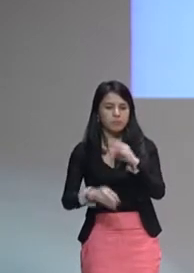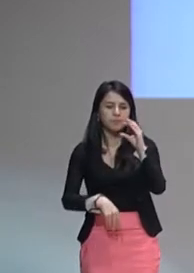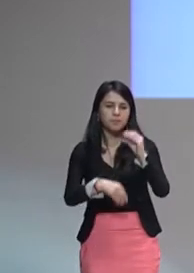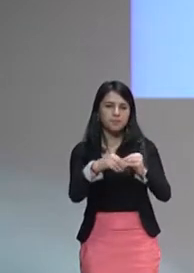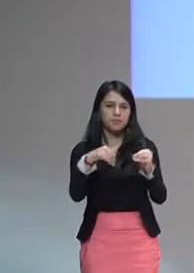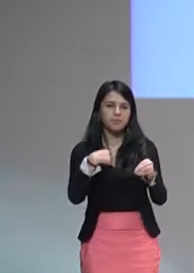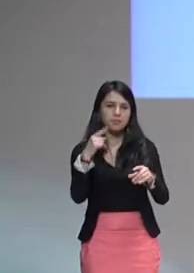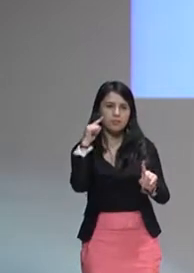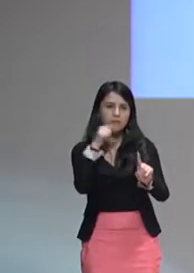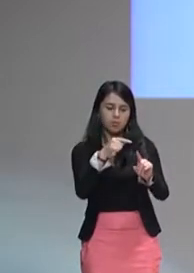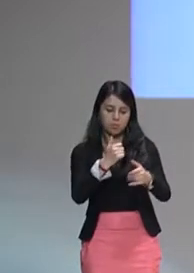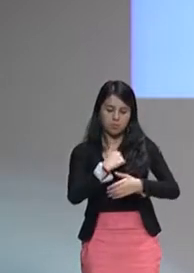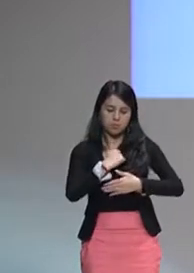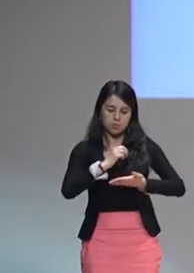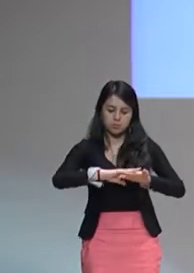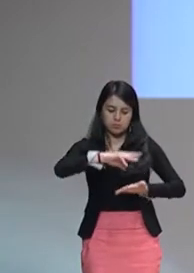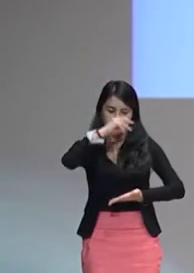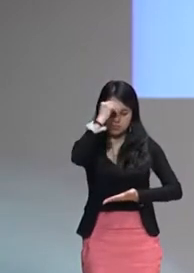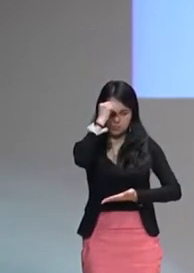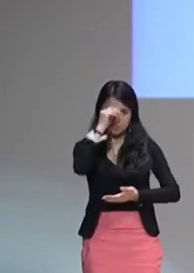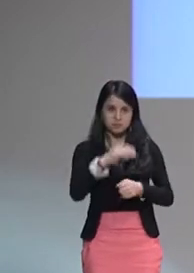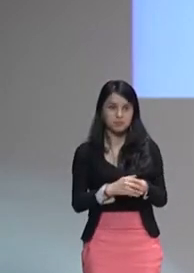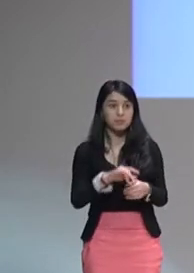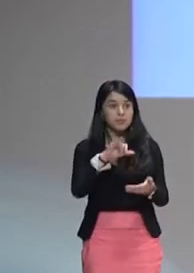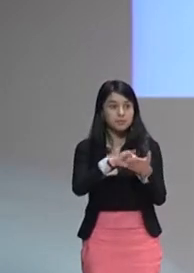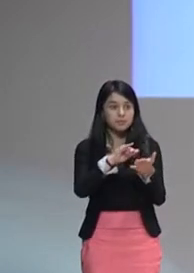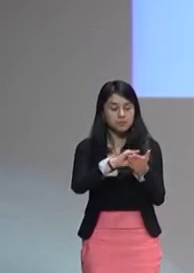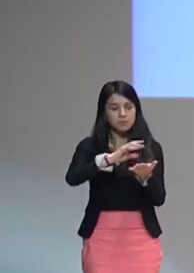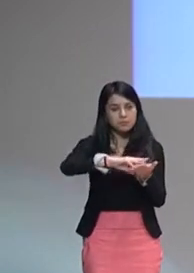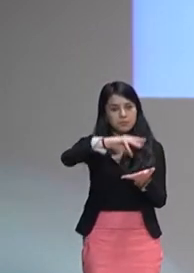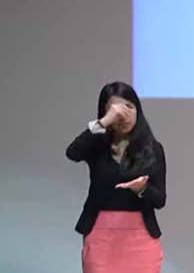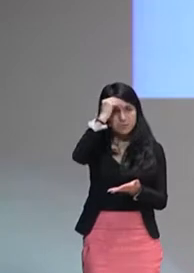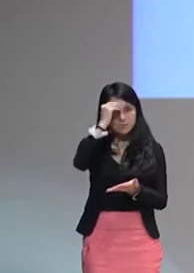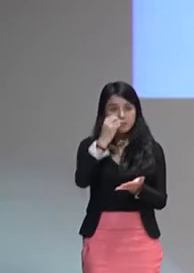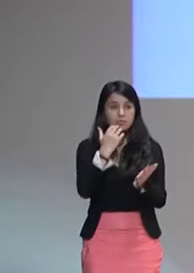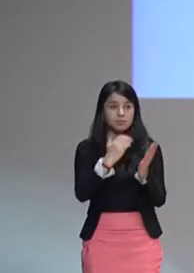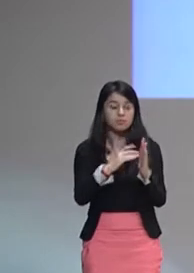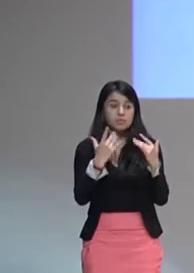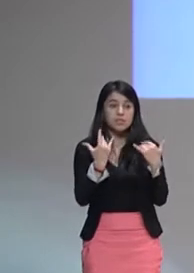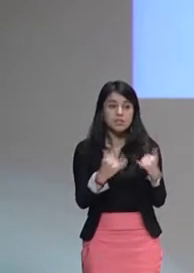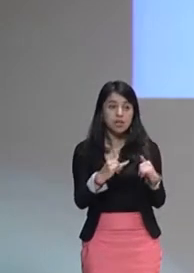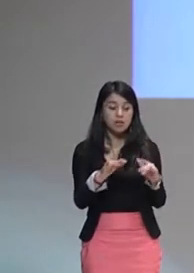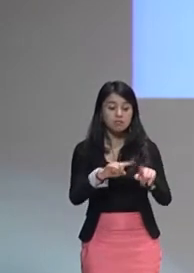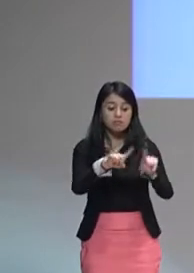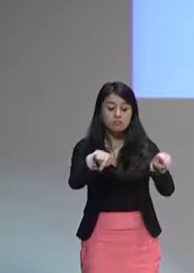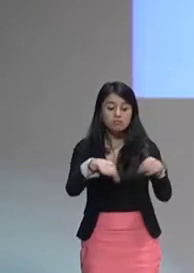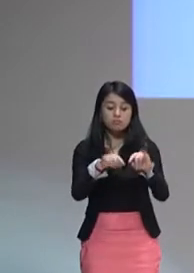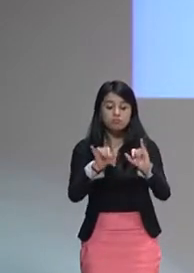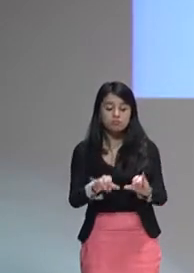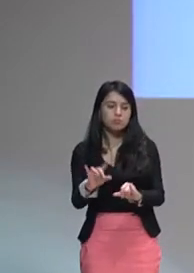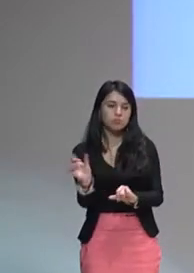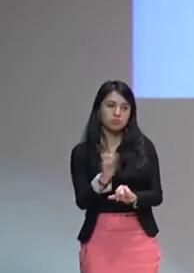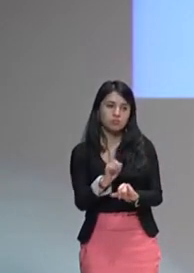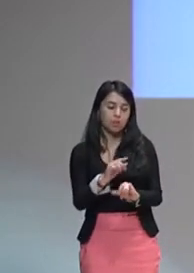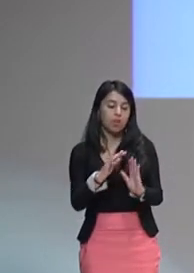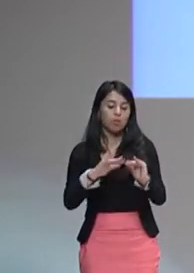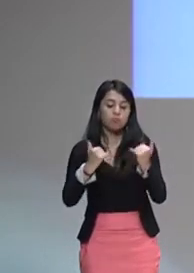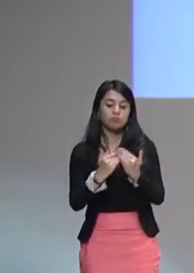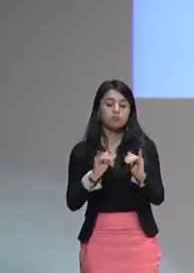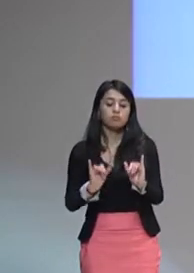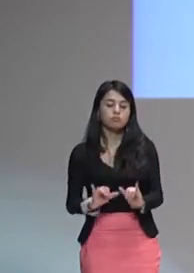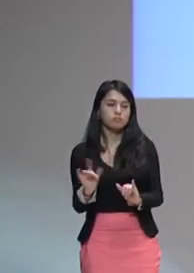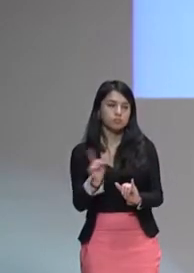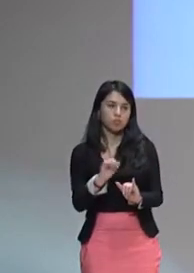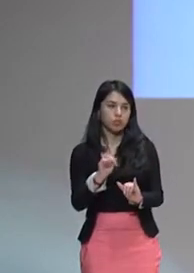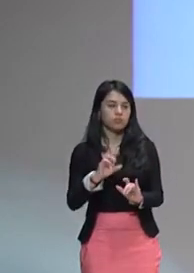de su propio aprendizaje. Este aprendizaje no se quedó en el aula, no se quedó en el colegio, sino